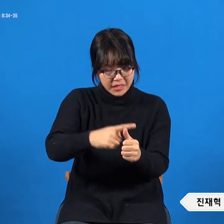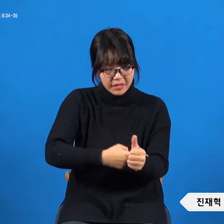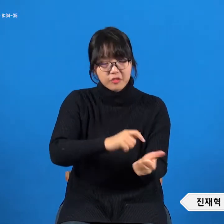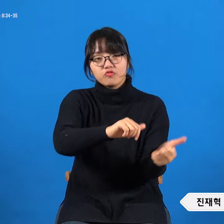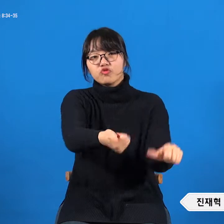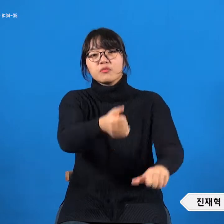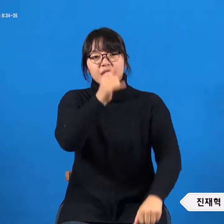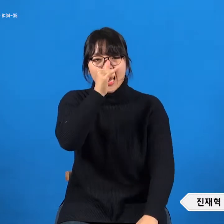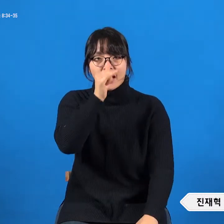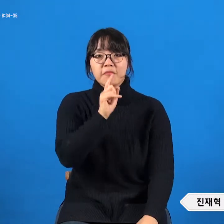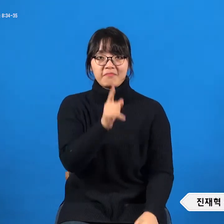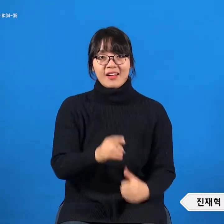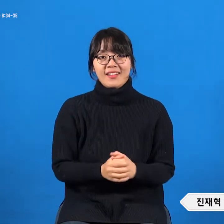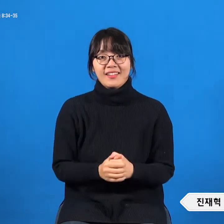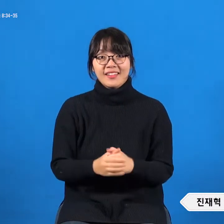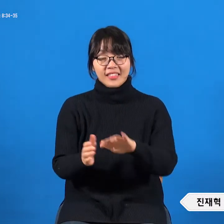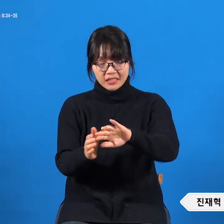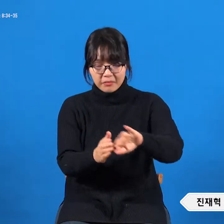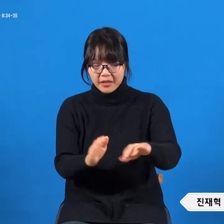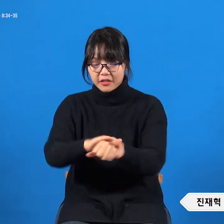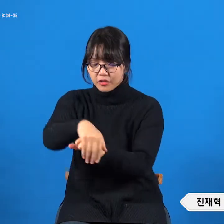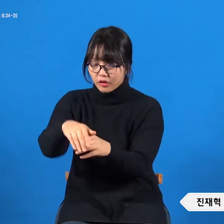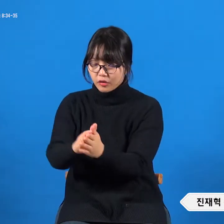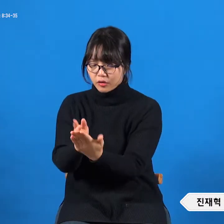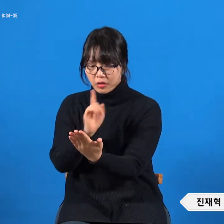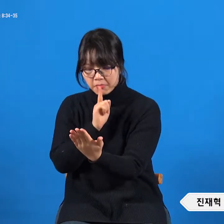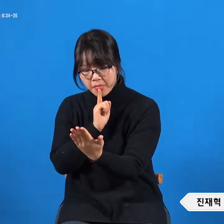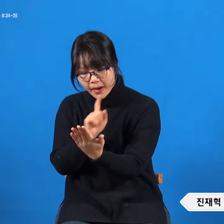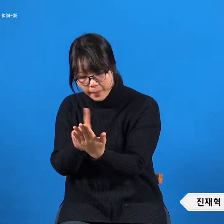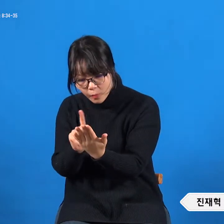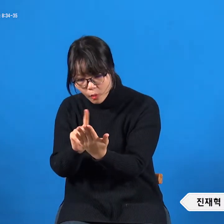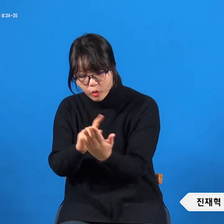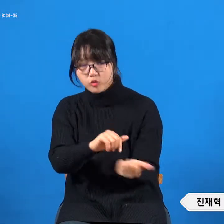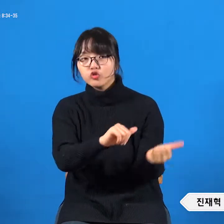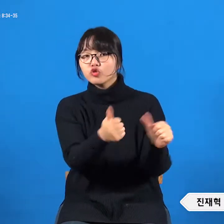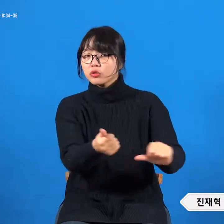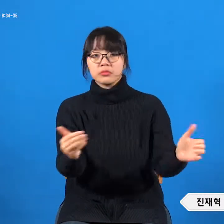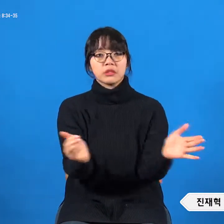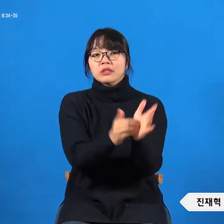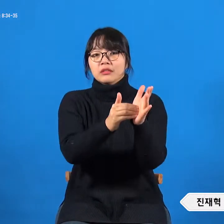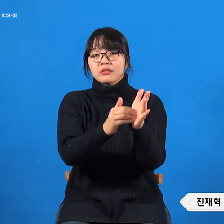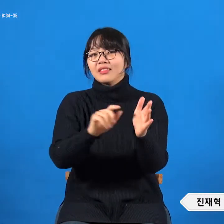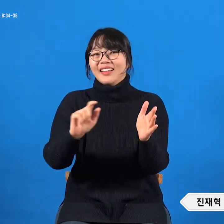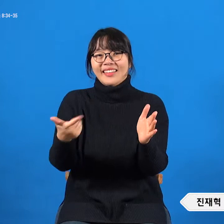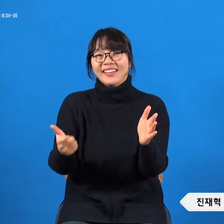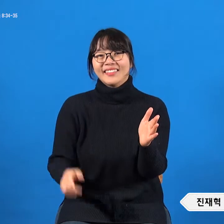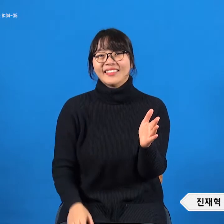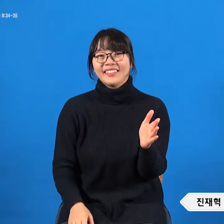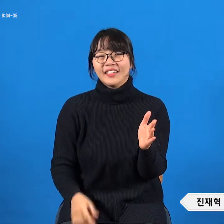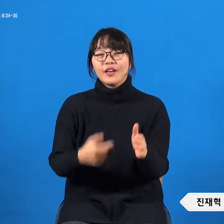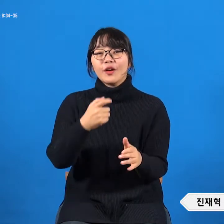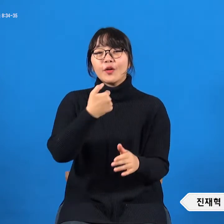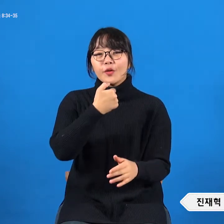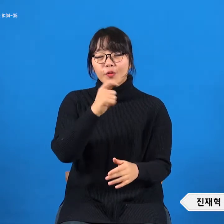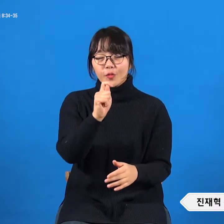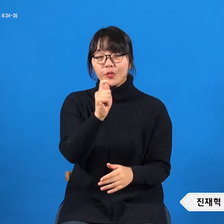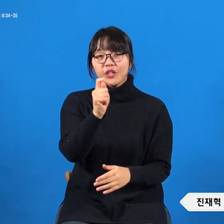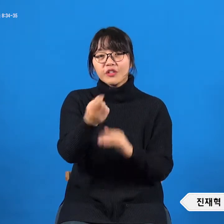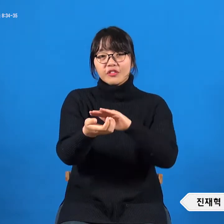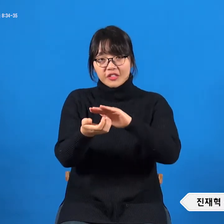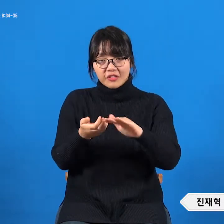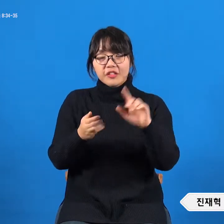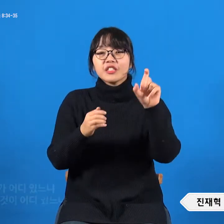말씀하고 있습니다. 그러나 성경은 우리에게 말씀합니다. 이 죽음은 끝이 아니라고 말씀합니다. 고린도전서